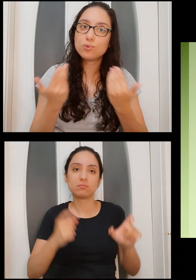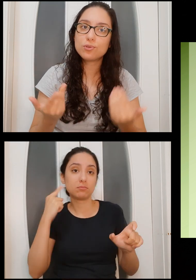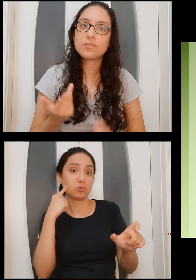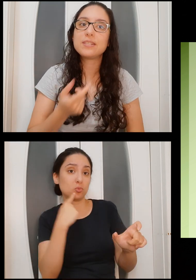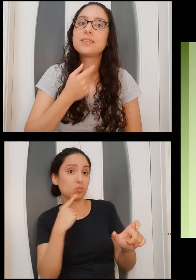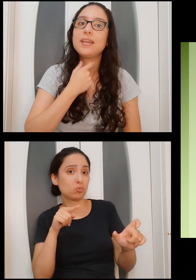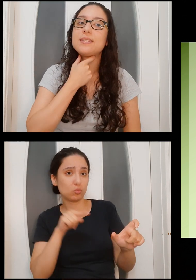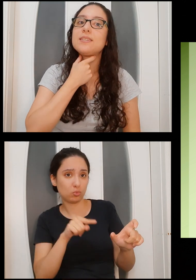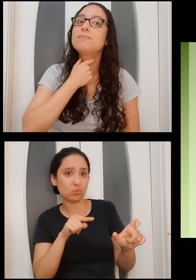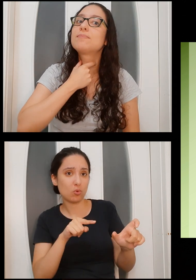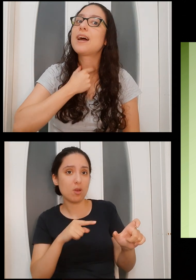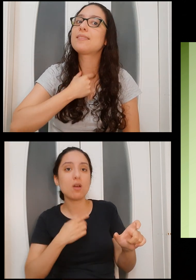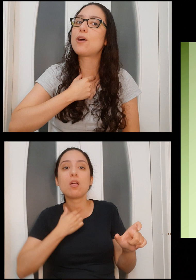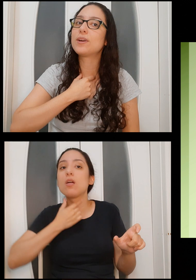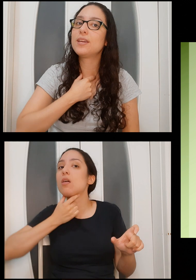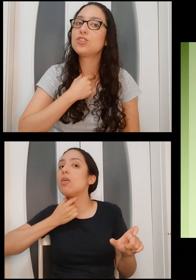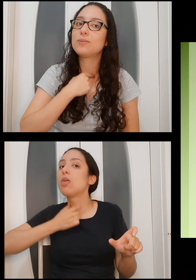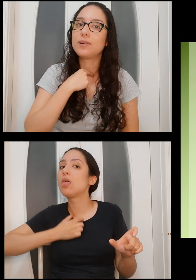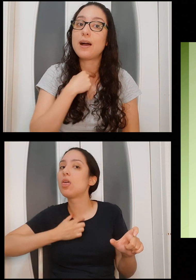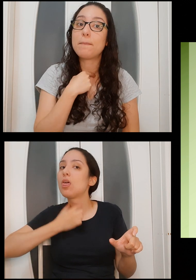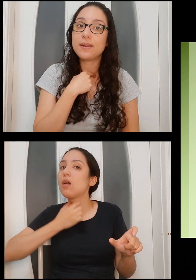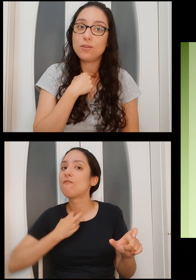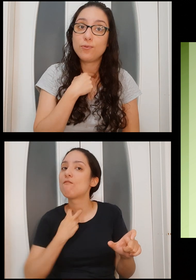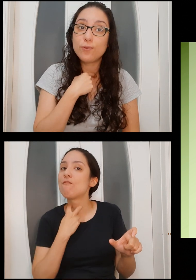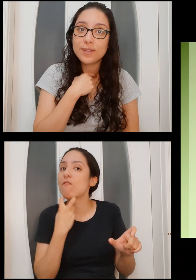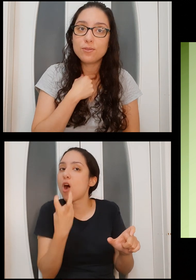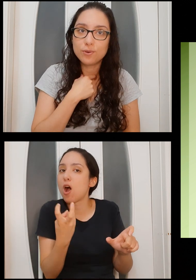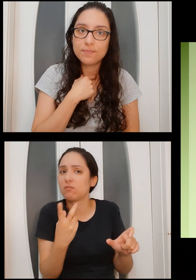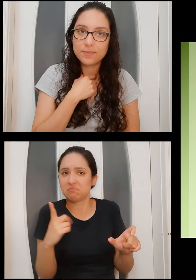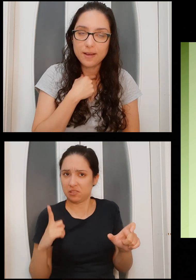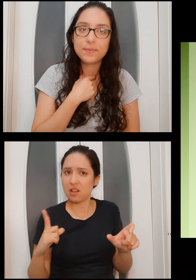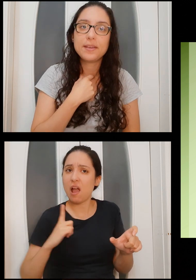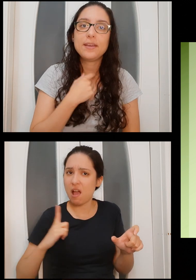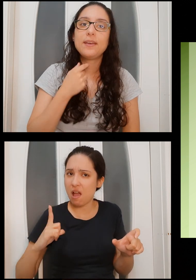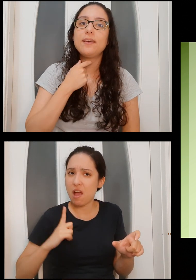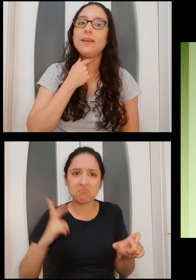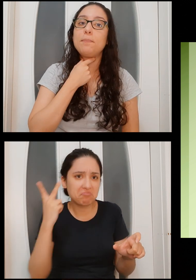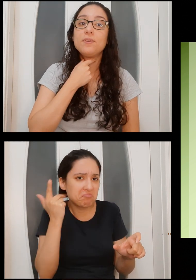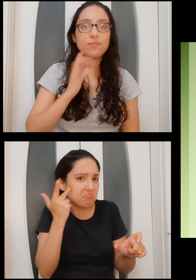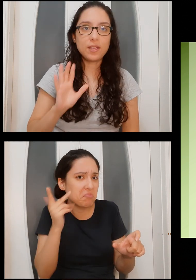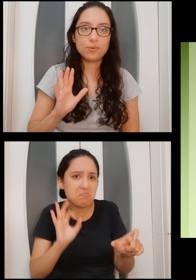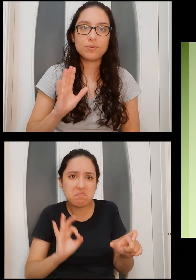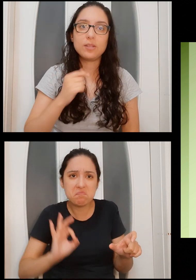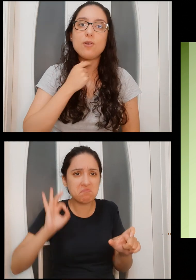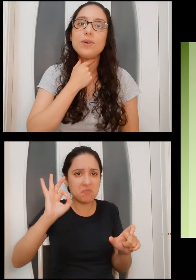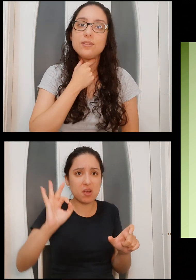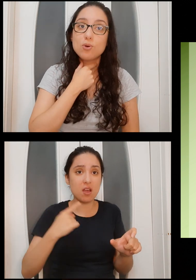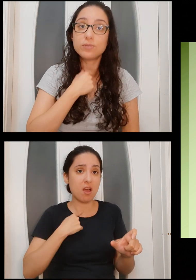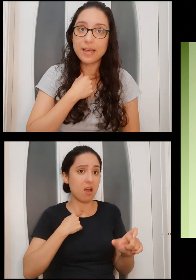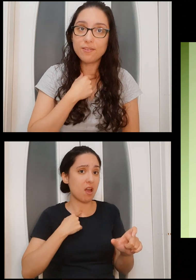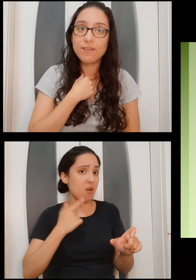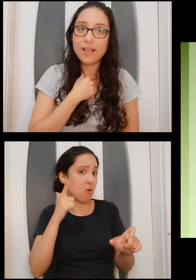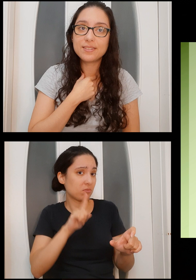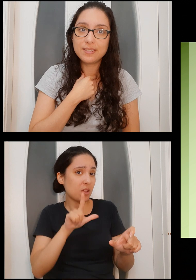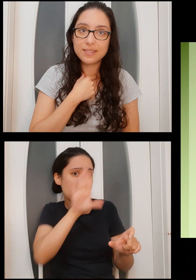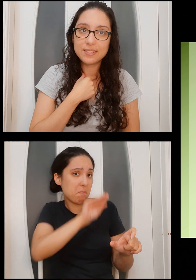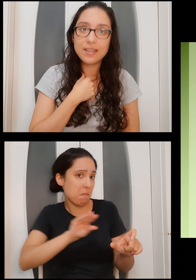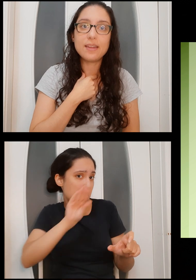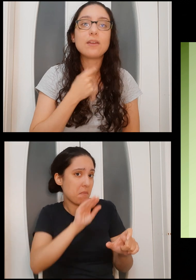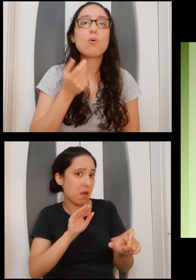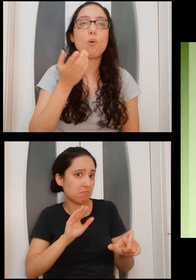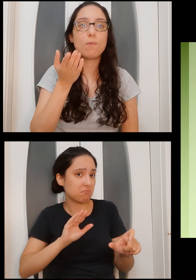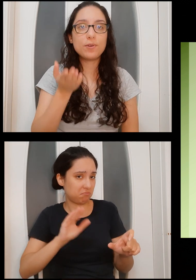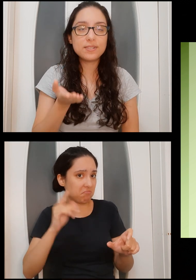Os surdos, eles têm esse canal aqui que chama aparelho fonador, tá? Perfeito. Então, eles conseguem falar se